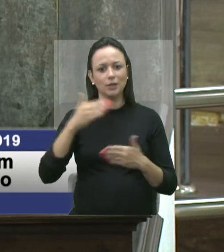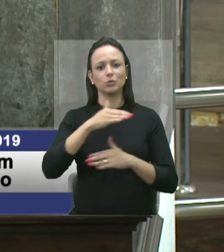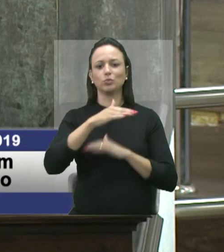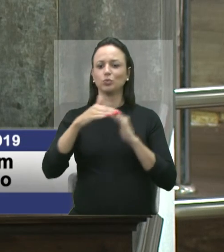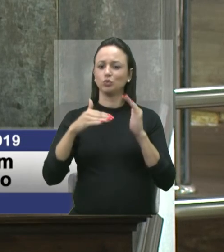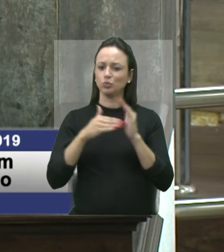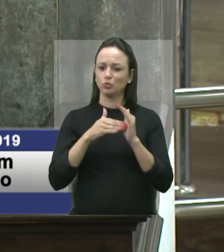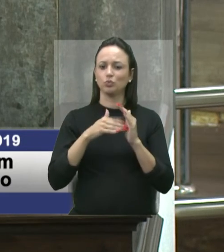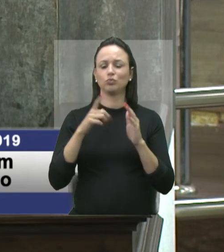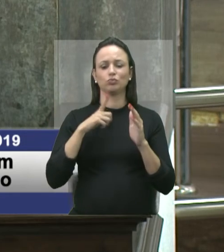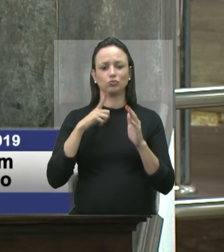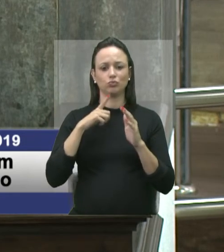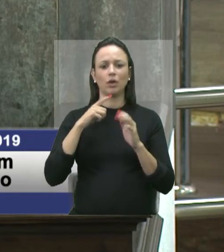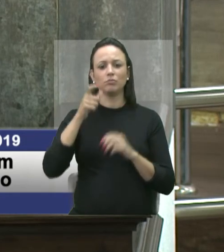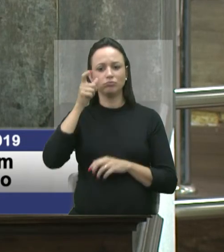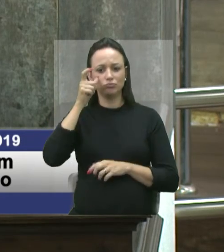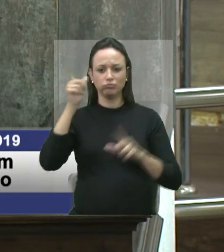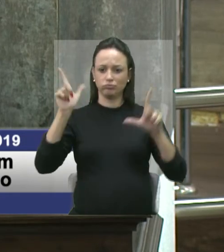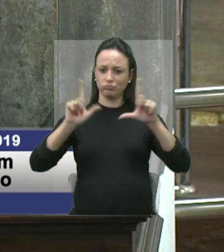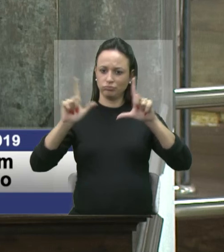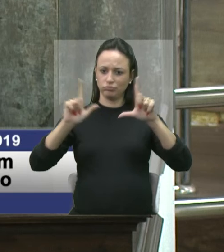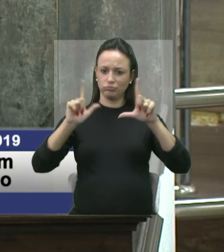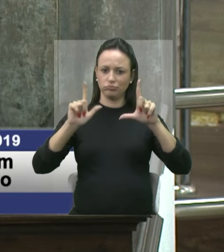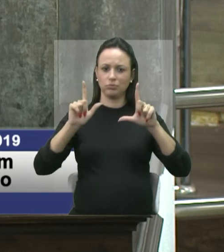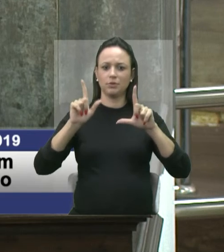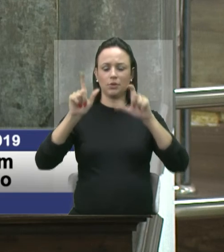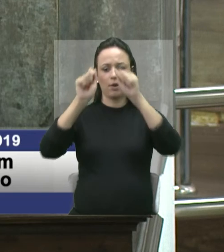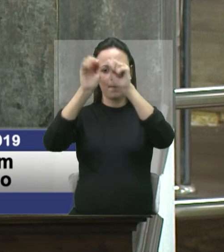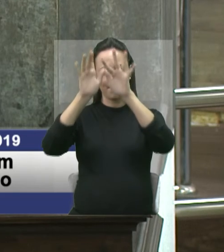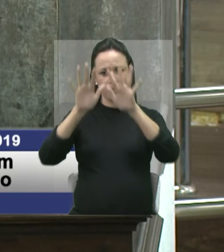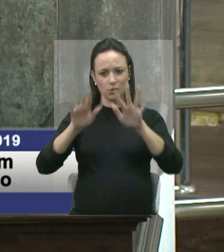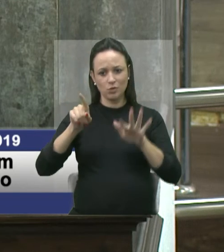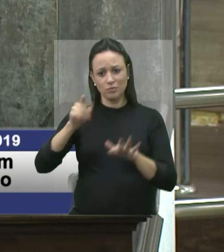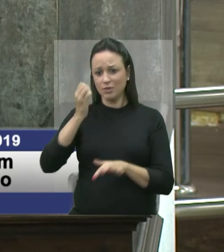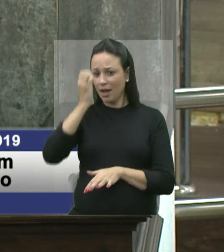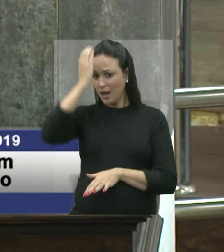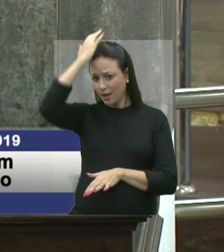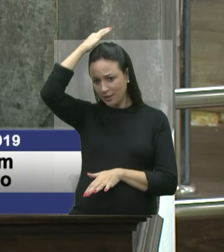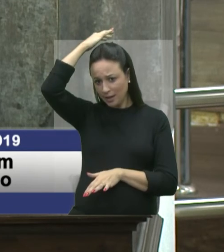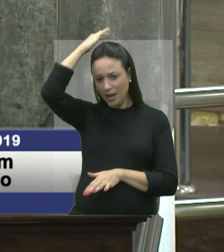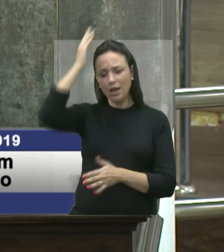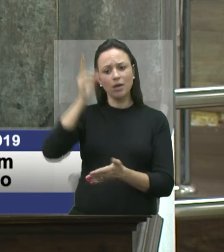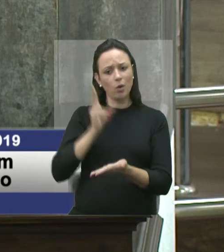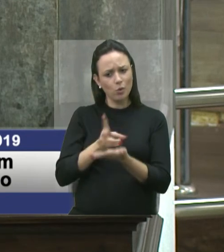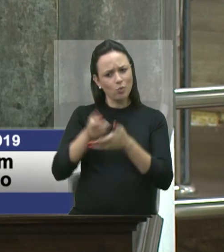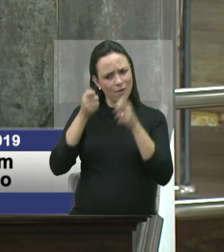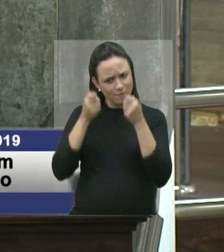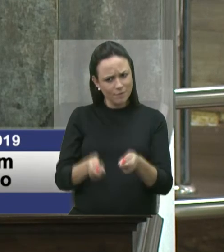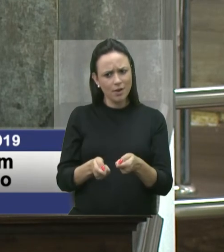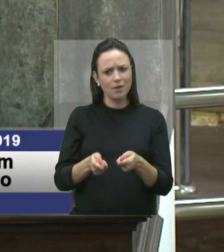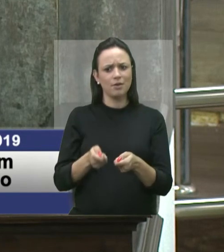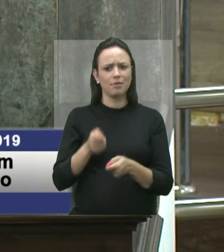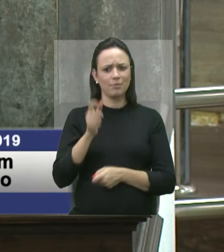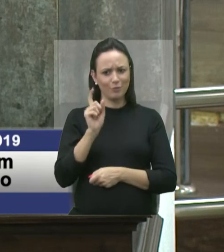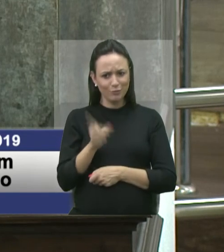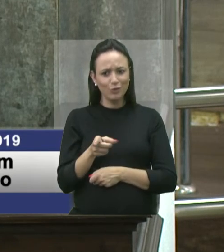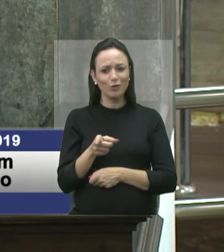nos assistem, que Deus abençoe o André, e que continue sempre firme, viu, André? Que